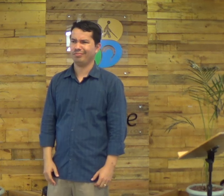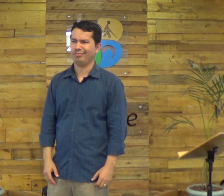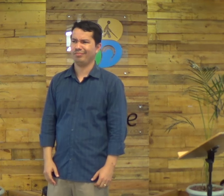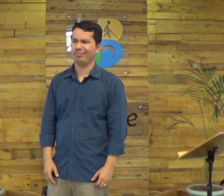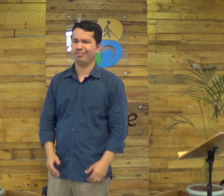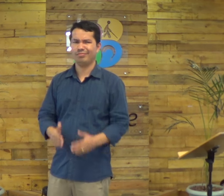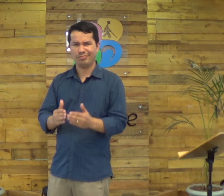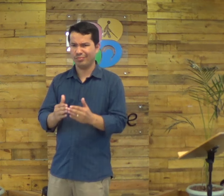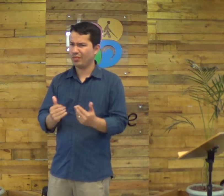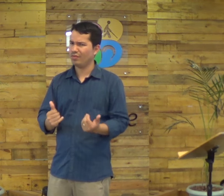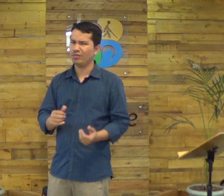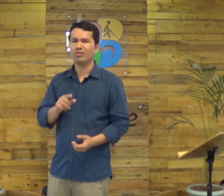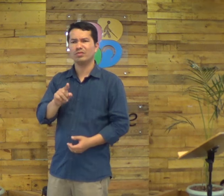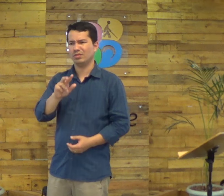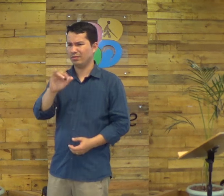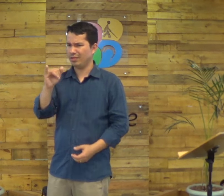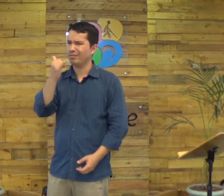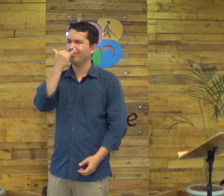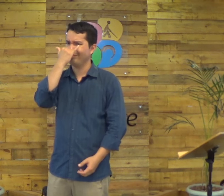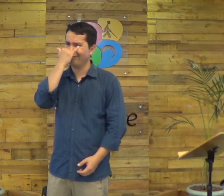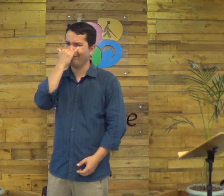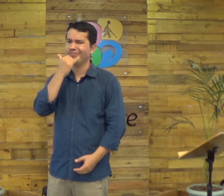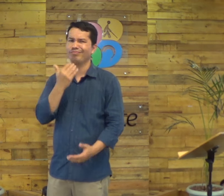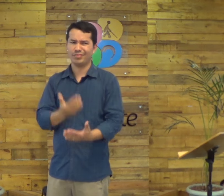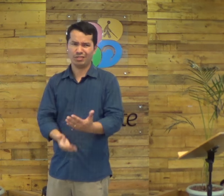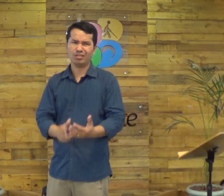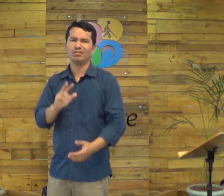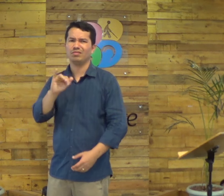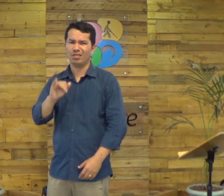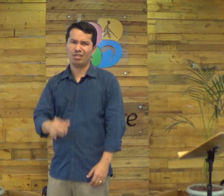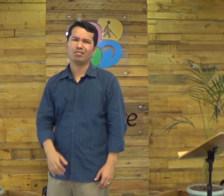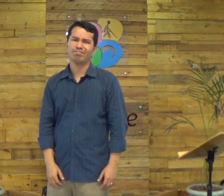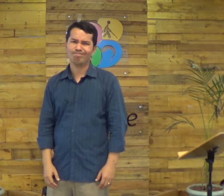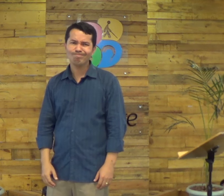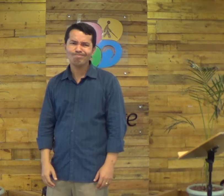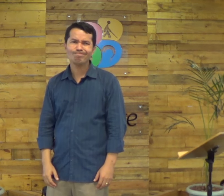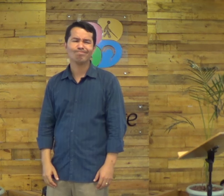Ué, por favor, você vai se arrepender, você vai se arrepender,